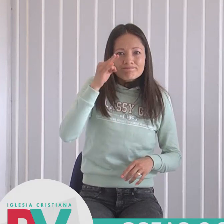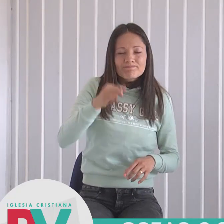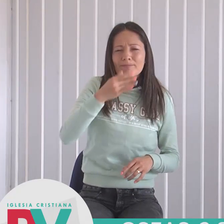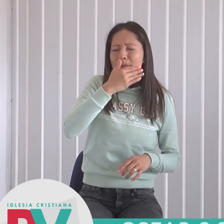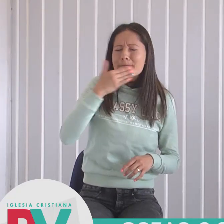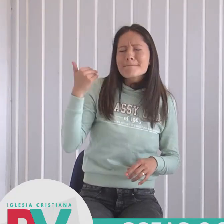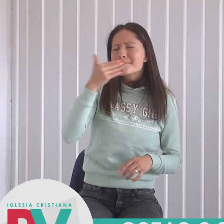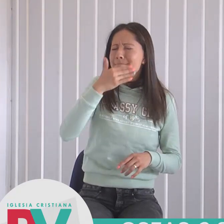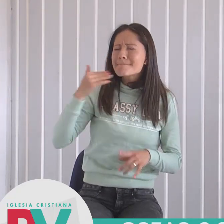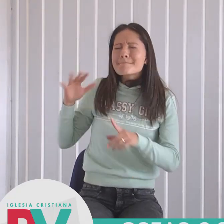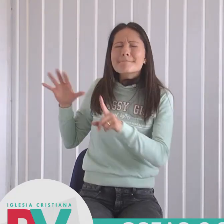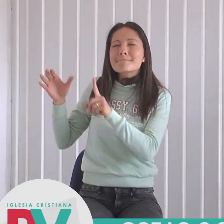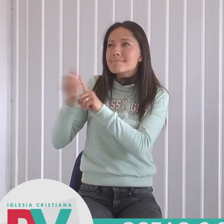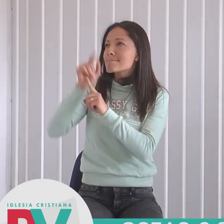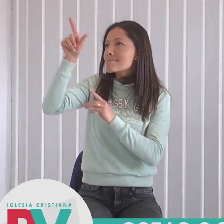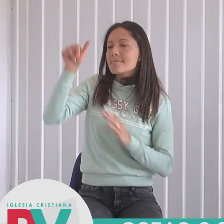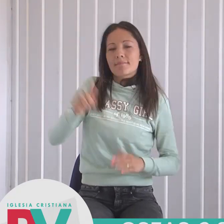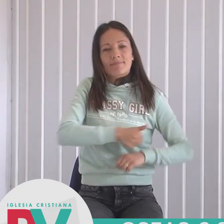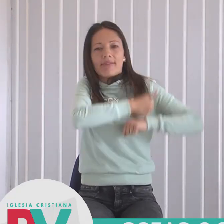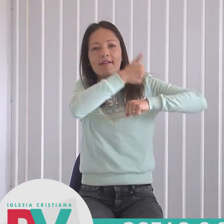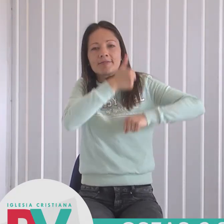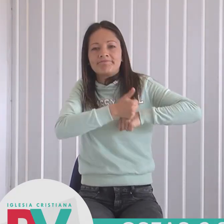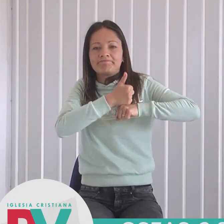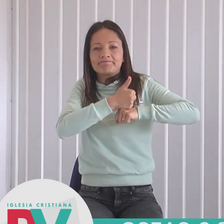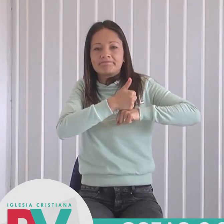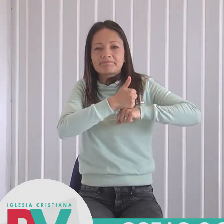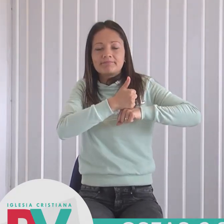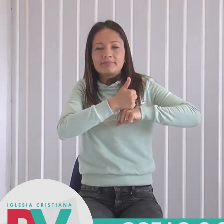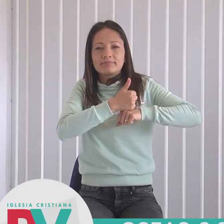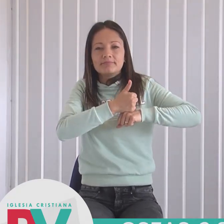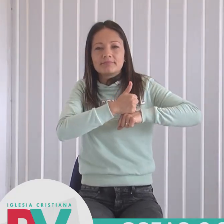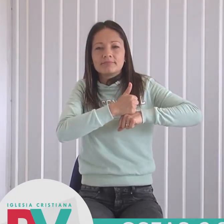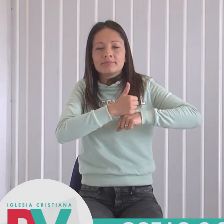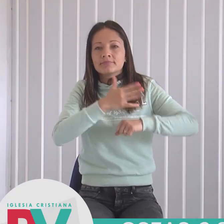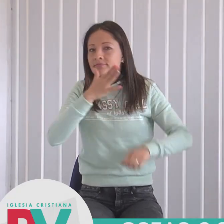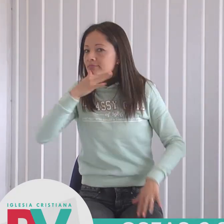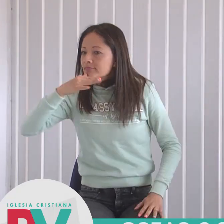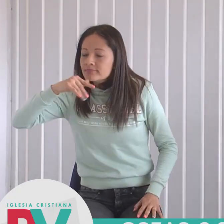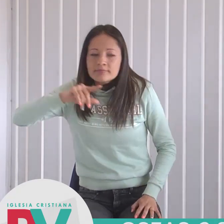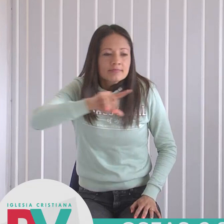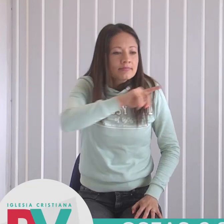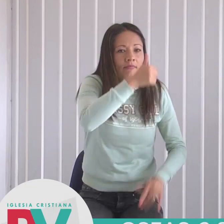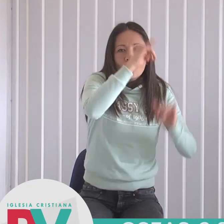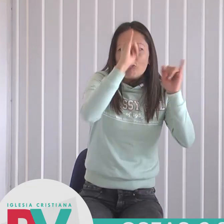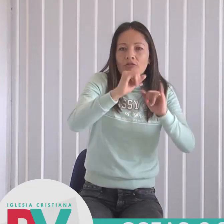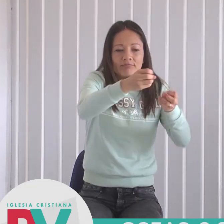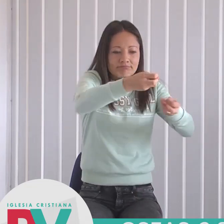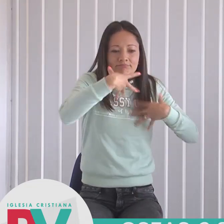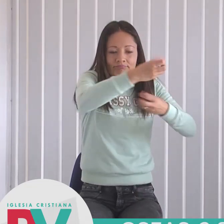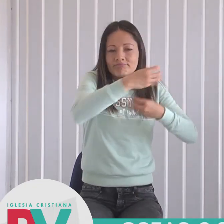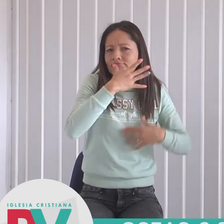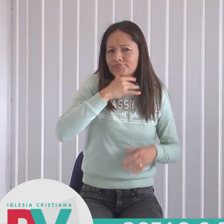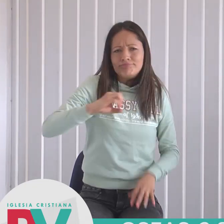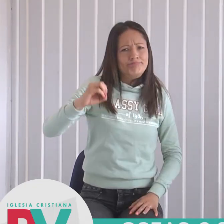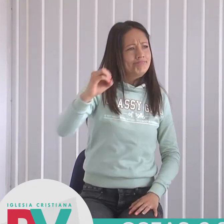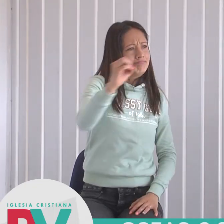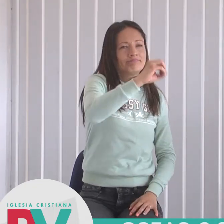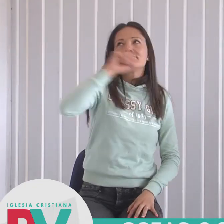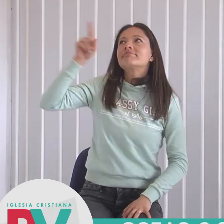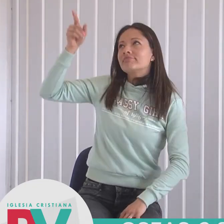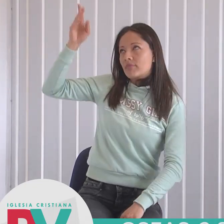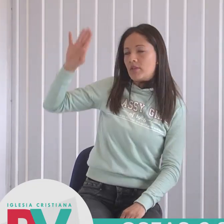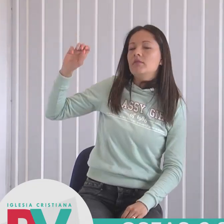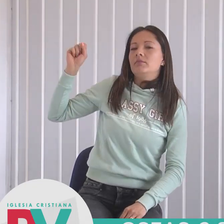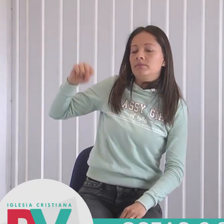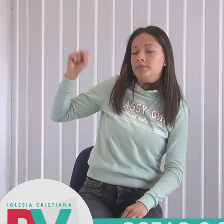para nosotros es que Él sea nuestro Señor. Porque ningún otro Dios nos puede proveer. Ningún